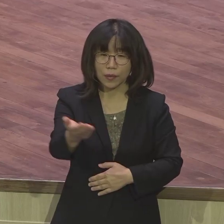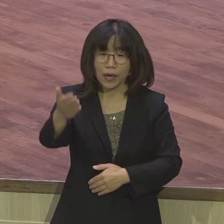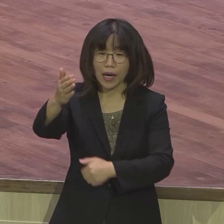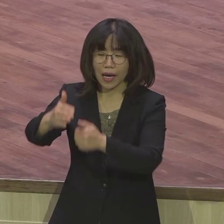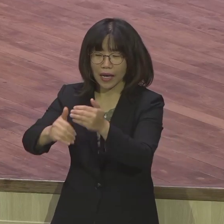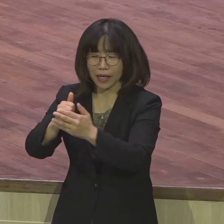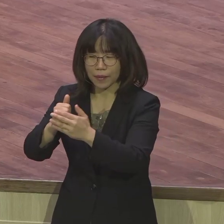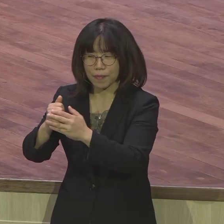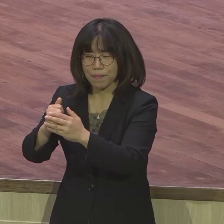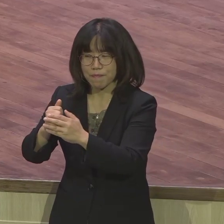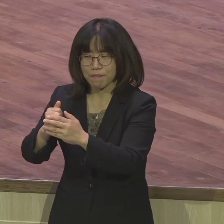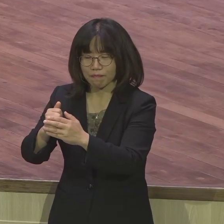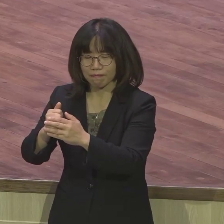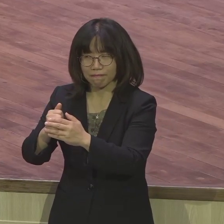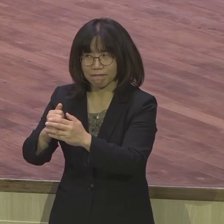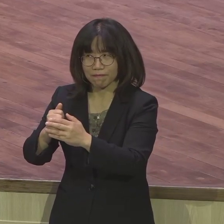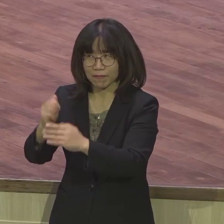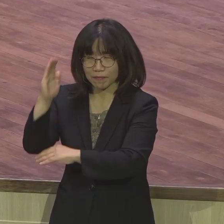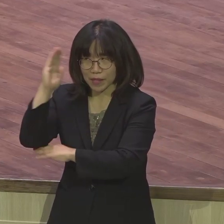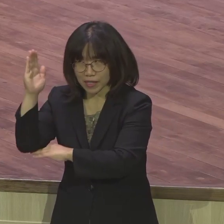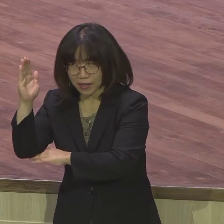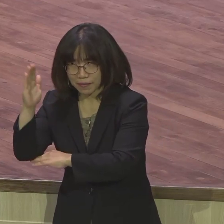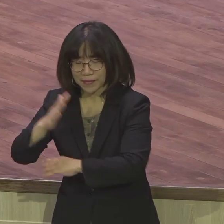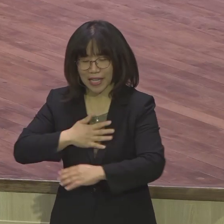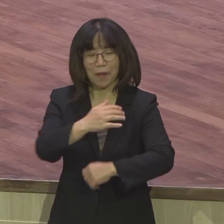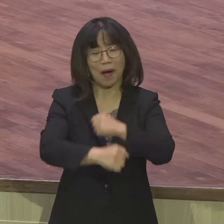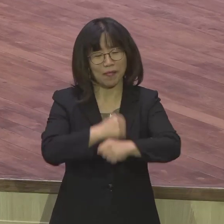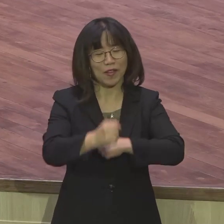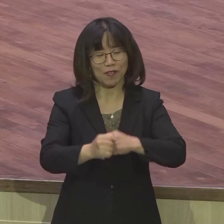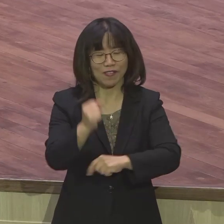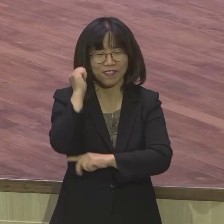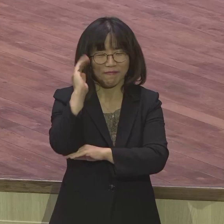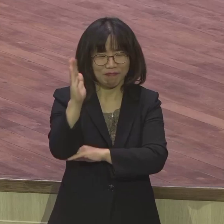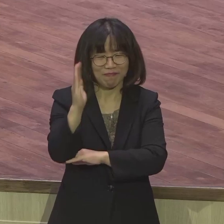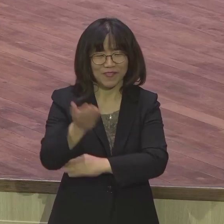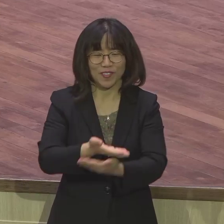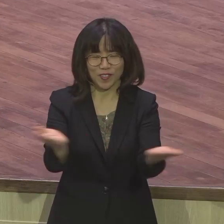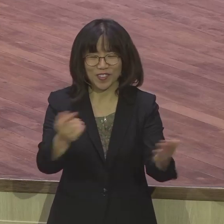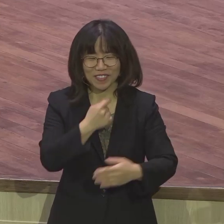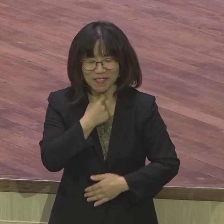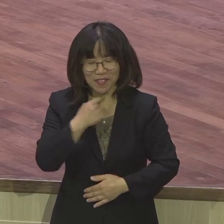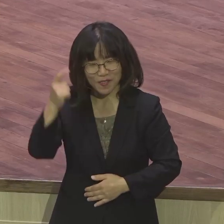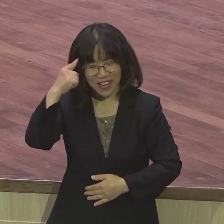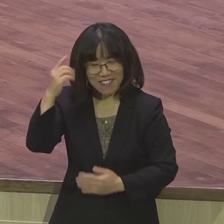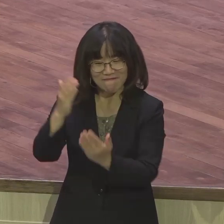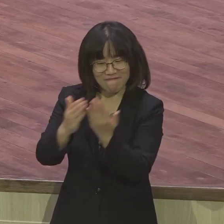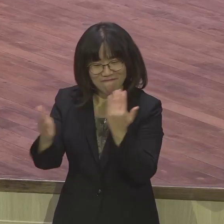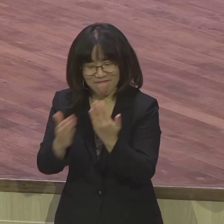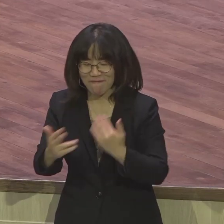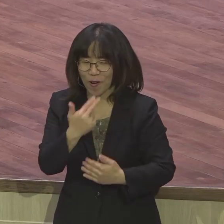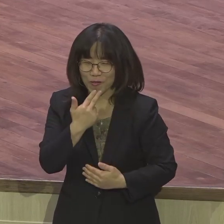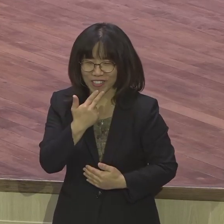마음대로 전하겠습니다. 이유 있습니까? 빗나가지 않는 선에서 전하겠습니다.